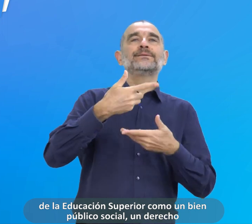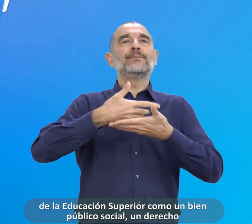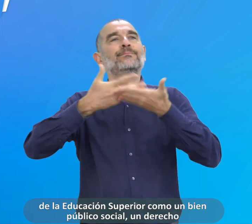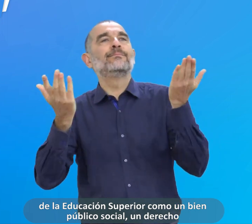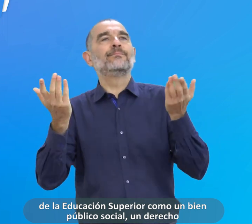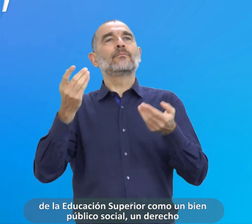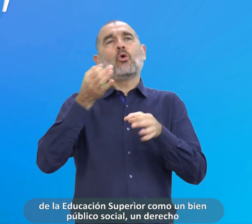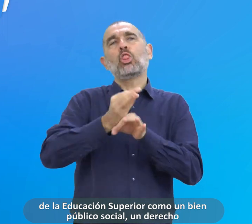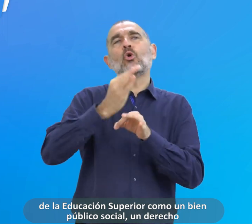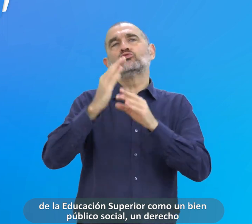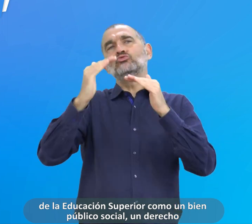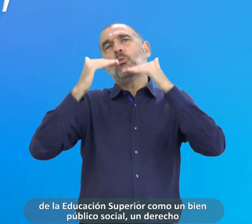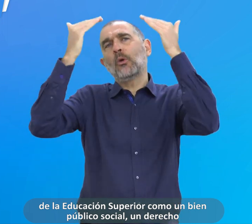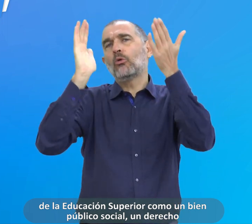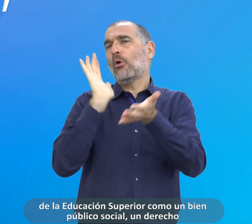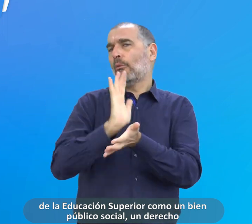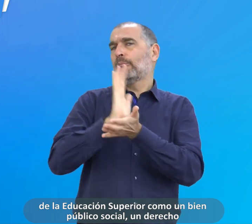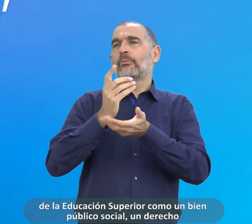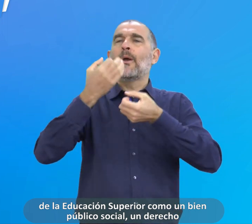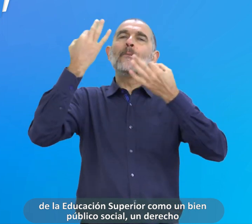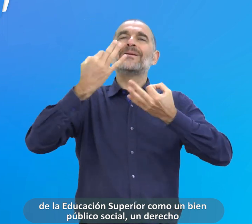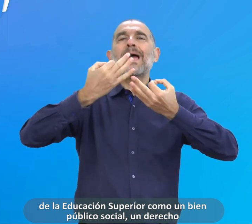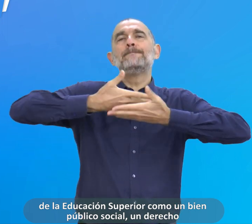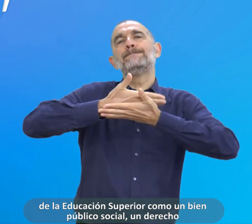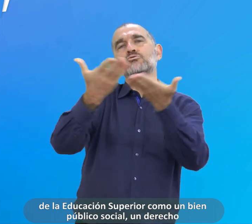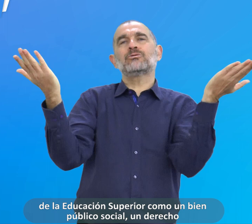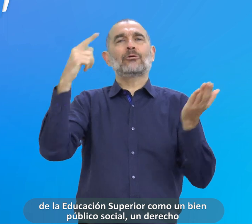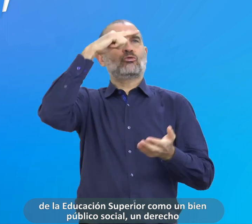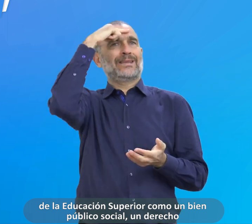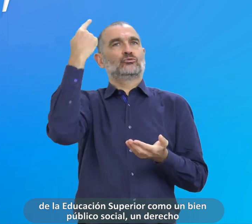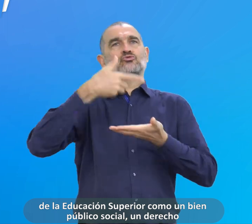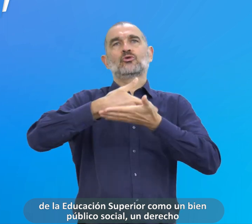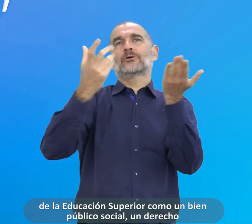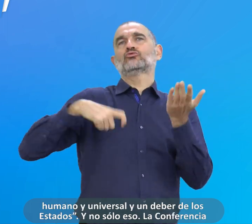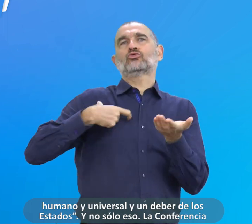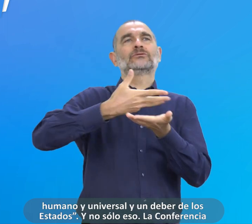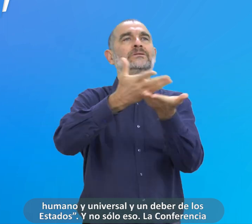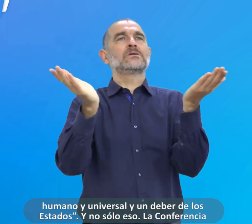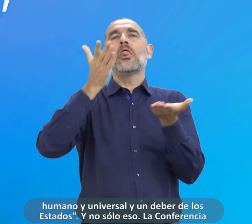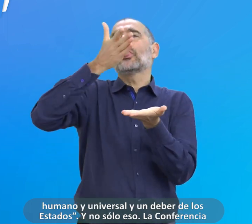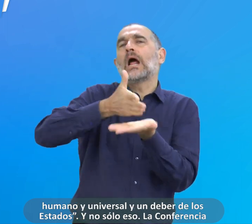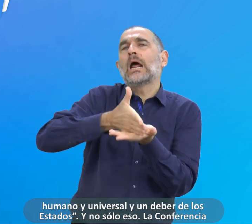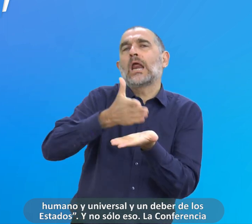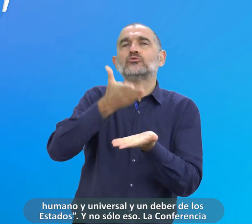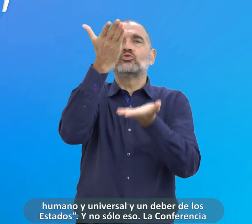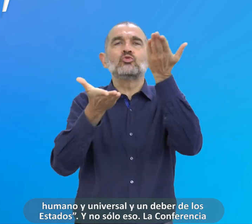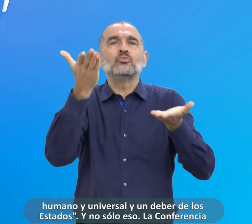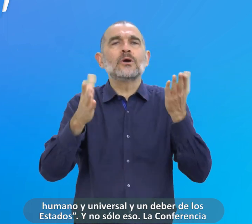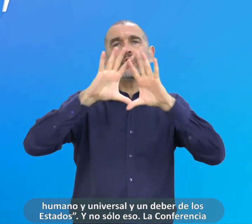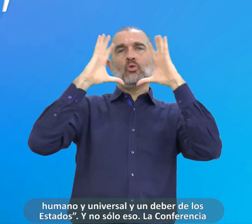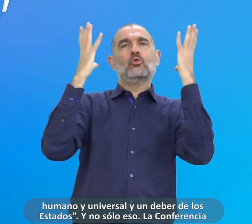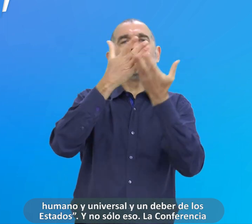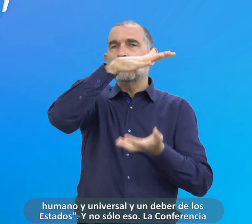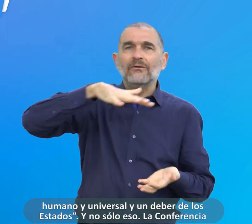postulado de la educación superior como un bien público social un derecho